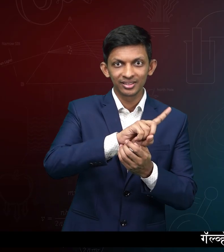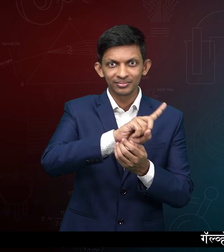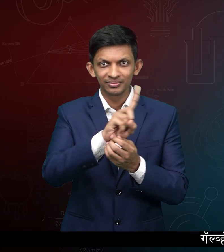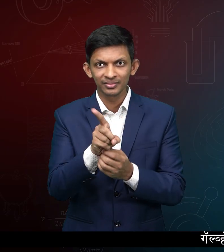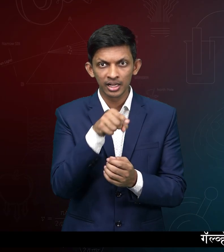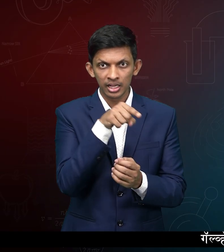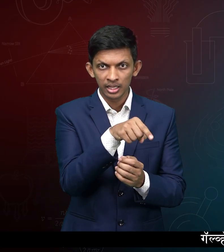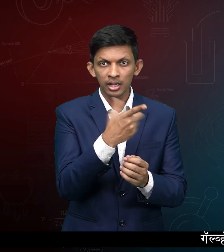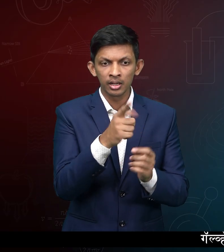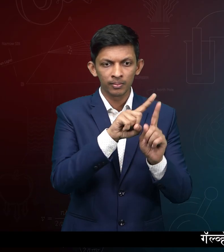गॅल्व्हॅनोमीटर डावीकडे